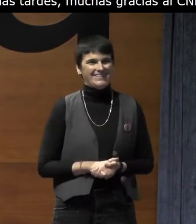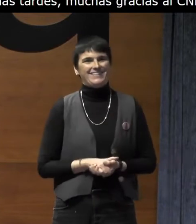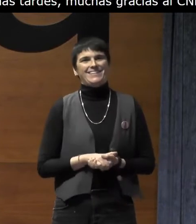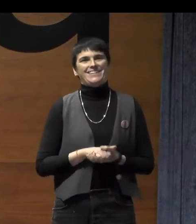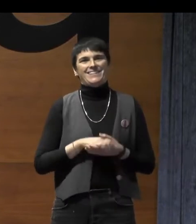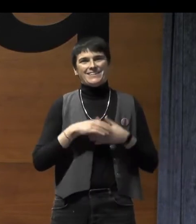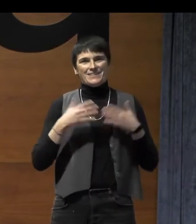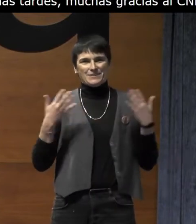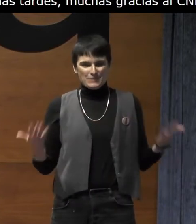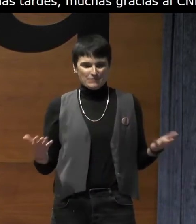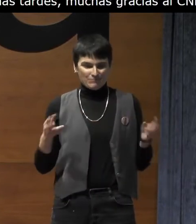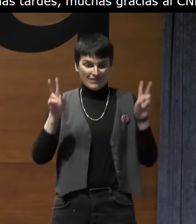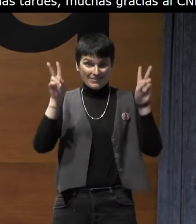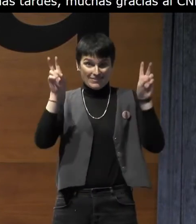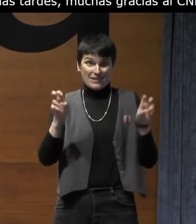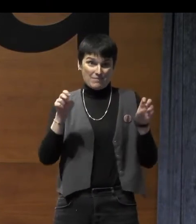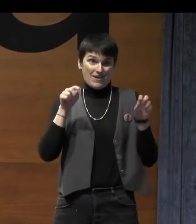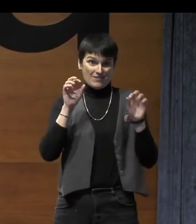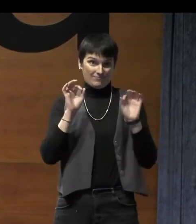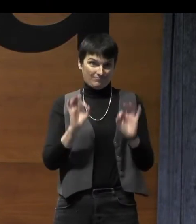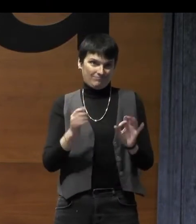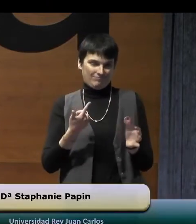técnico, lógicamente también a las intérpretes.